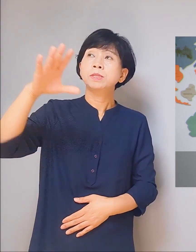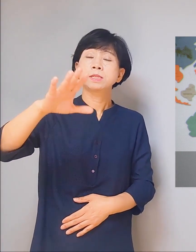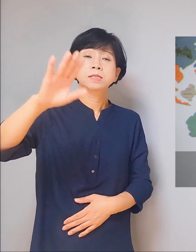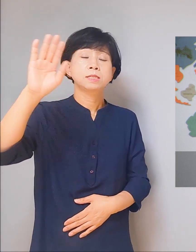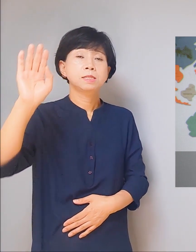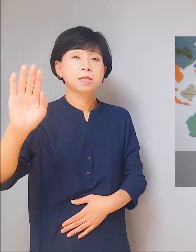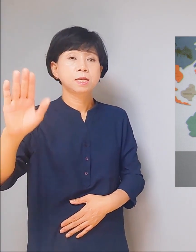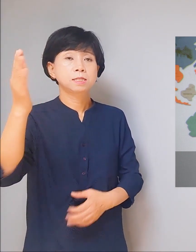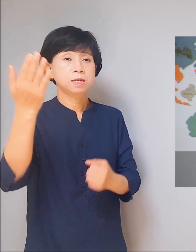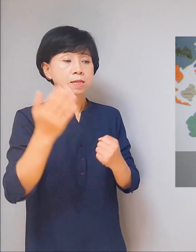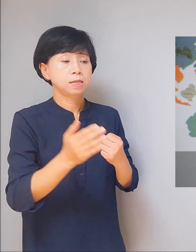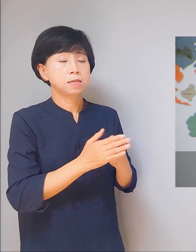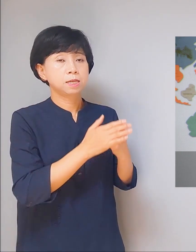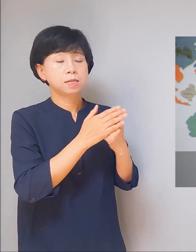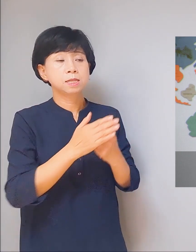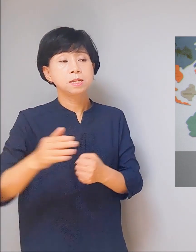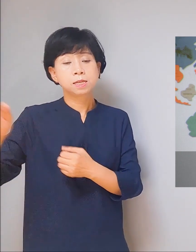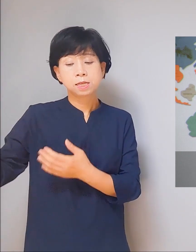밝은 빛이